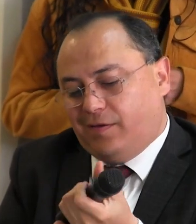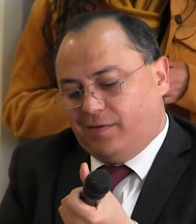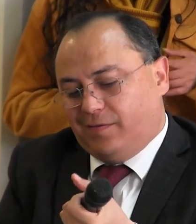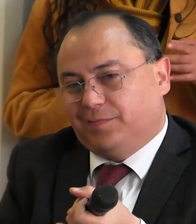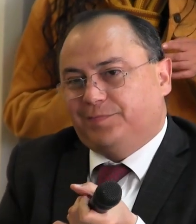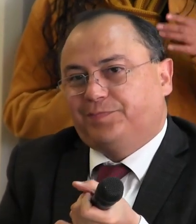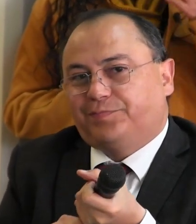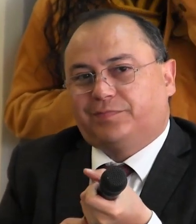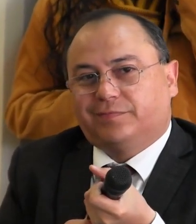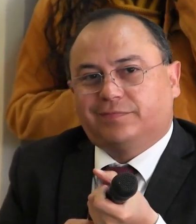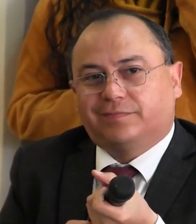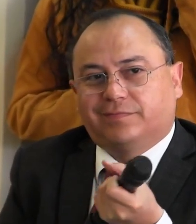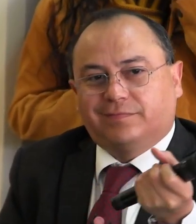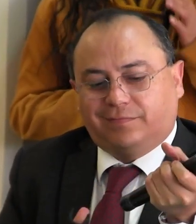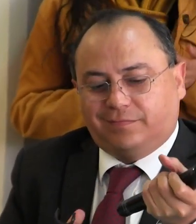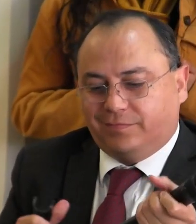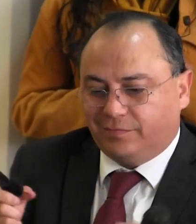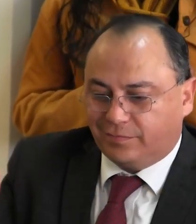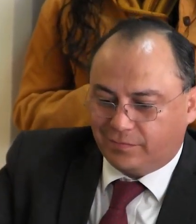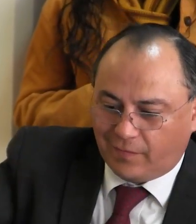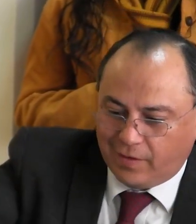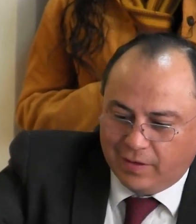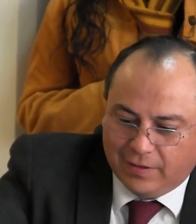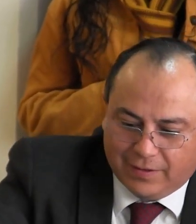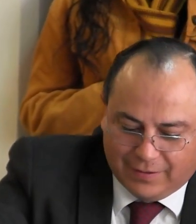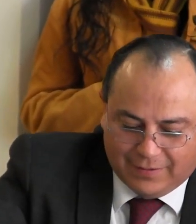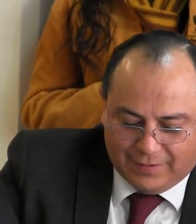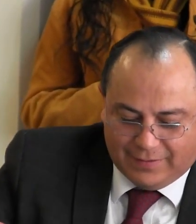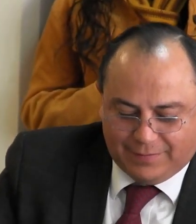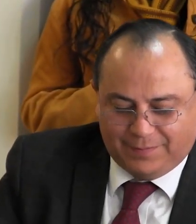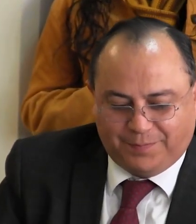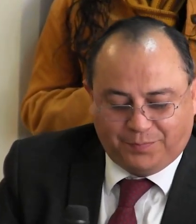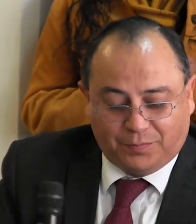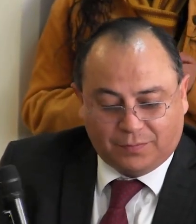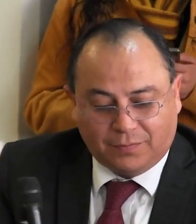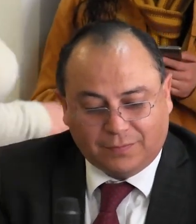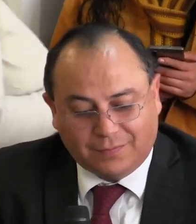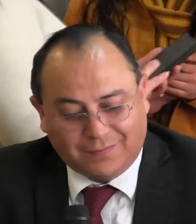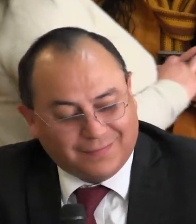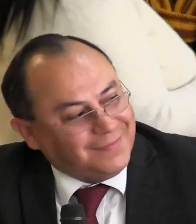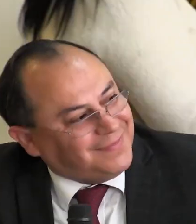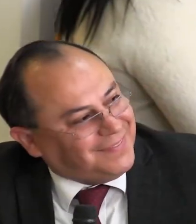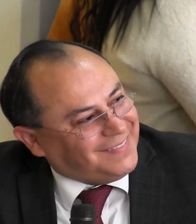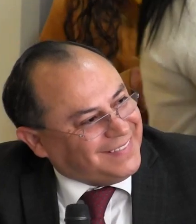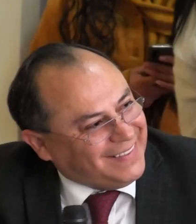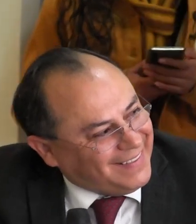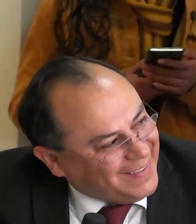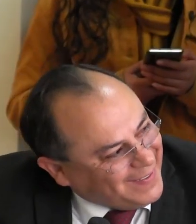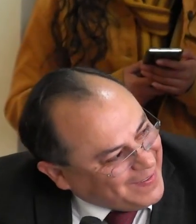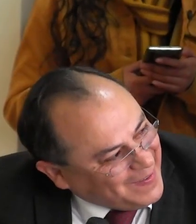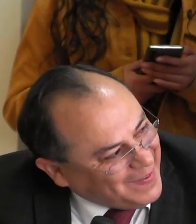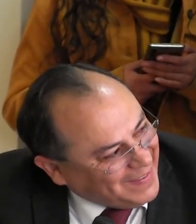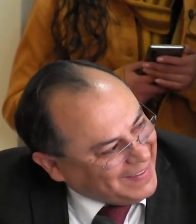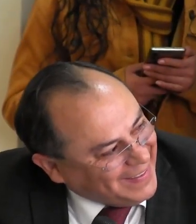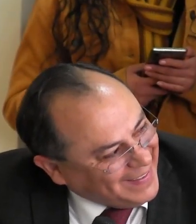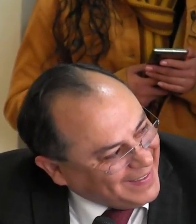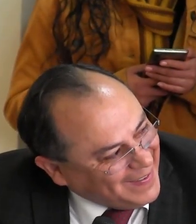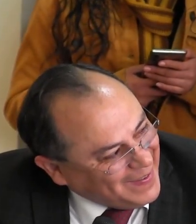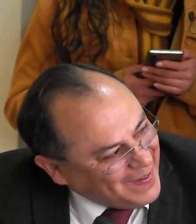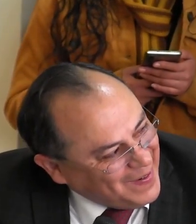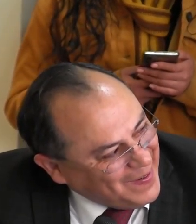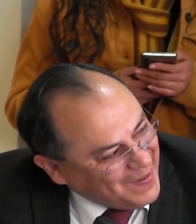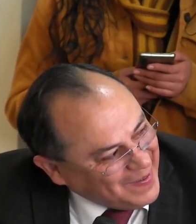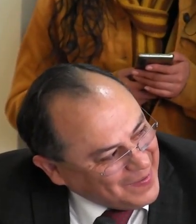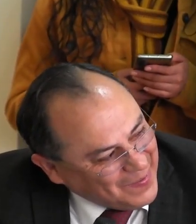Es que aquí el guión, ya ven, es que me lo cambian, diputado. Progresista de la Transformación. Entonces, 5 minutos,